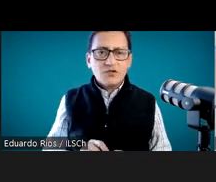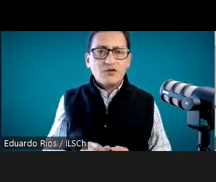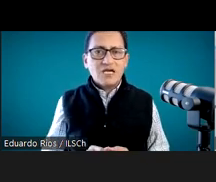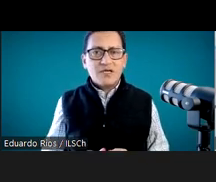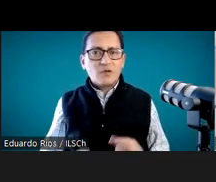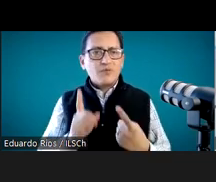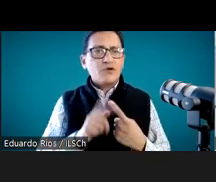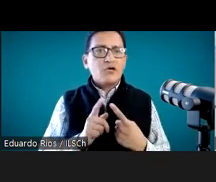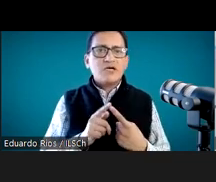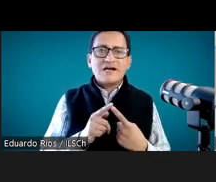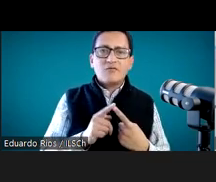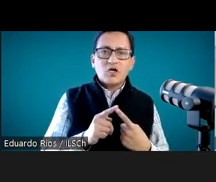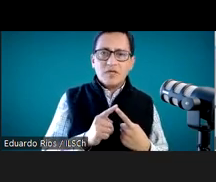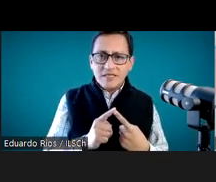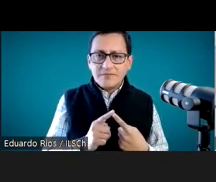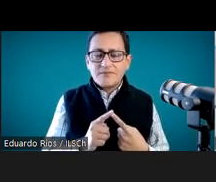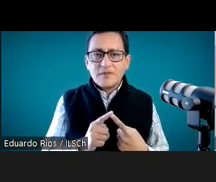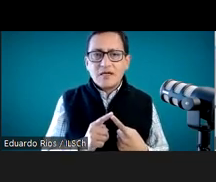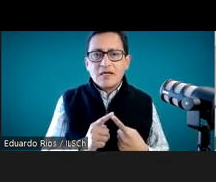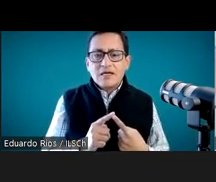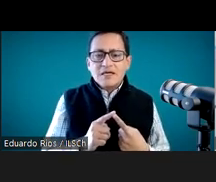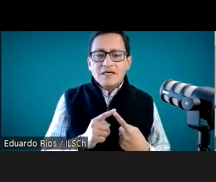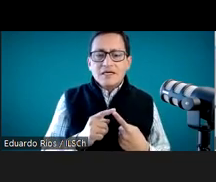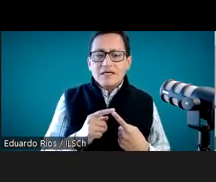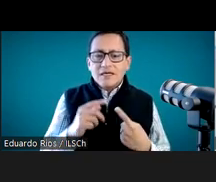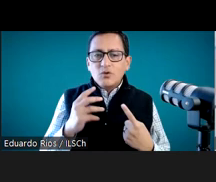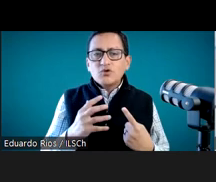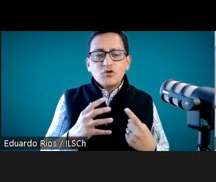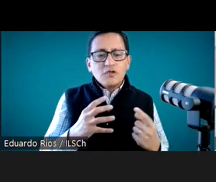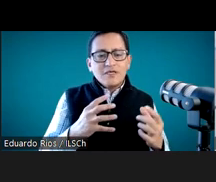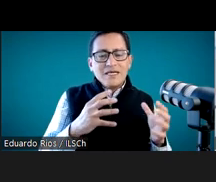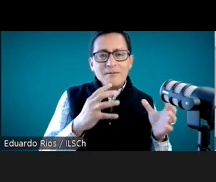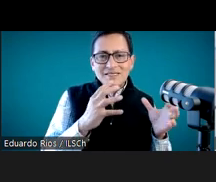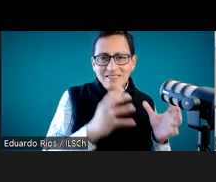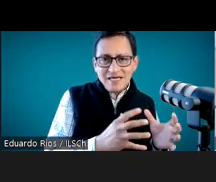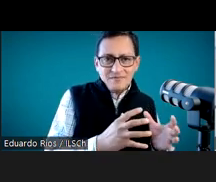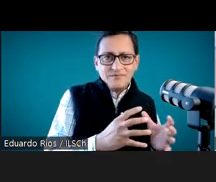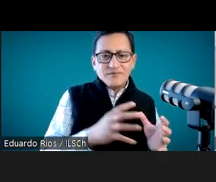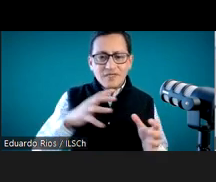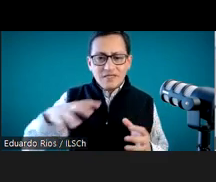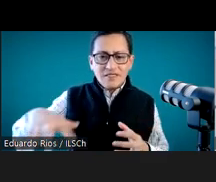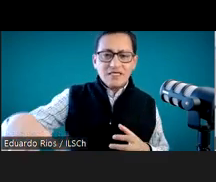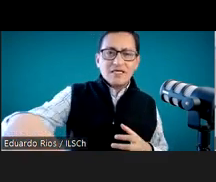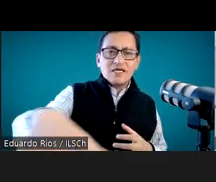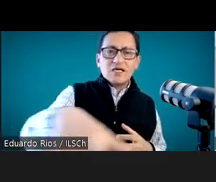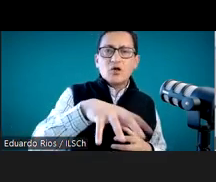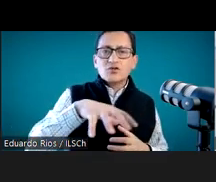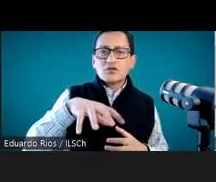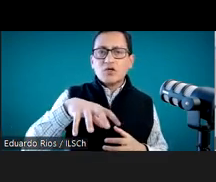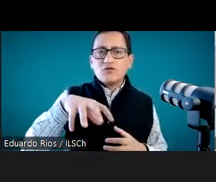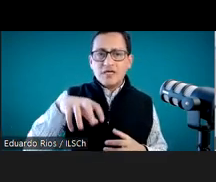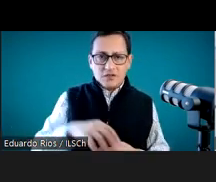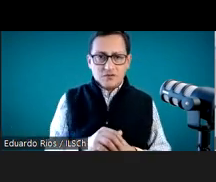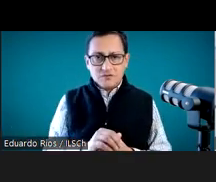tres elementos claves. ¿Cuáles son los tres elementos? El primero es lo que acabamos de comentar. El uso espacial de